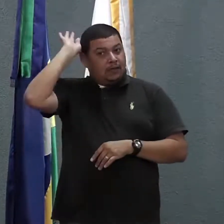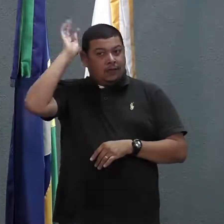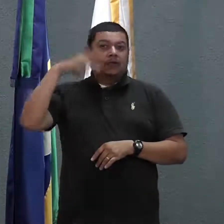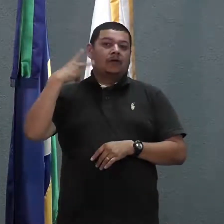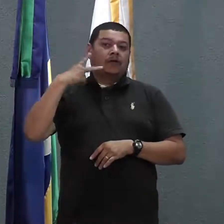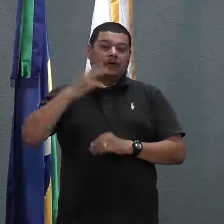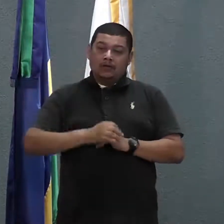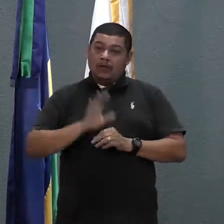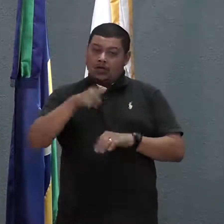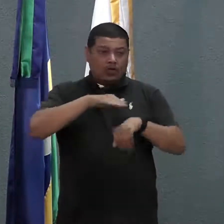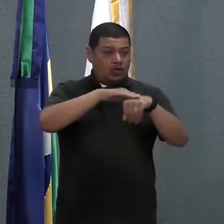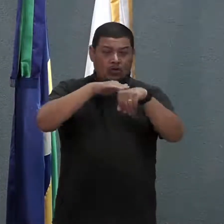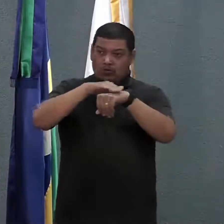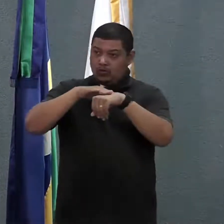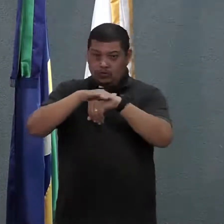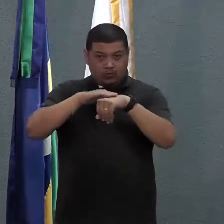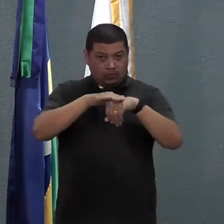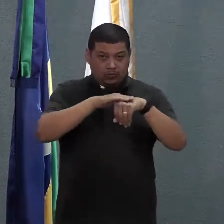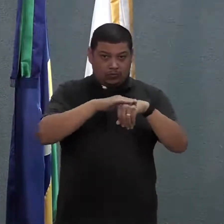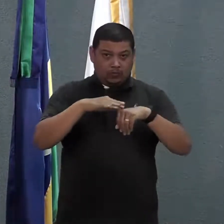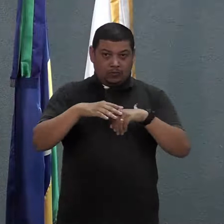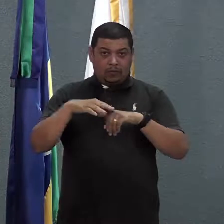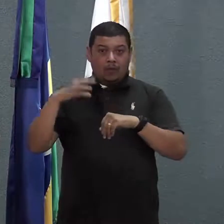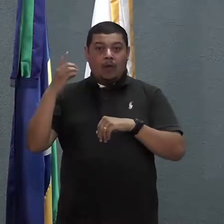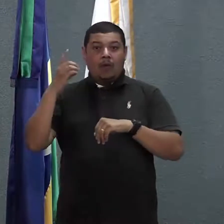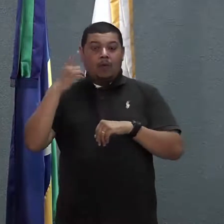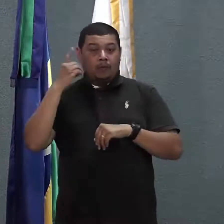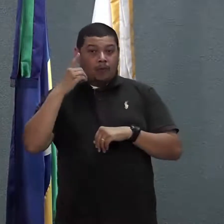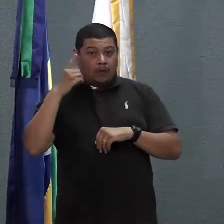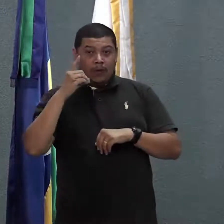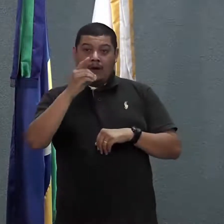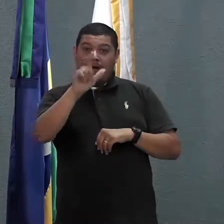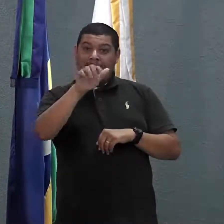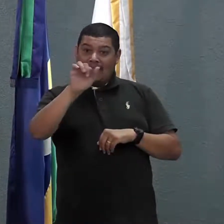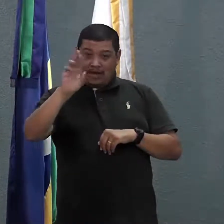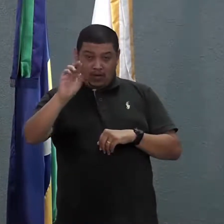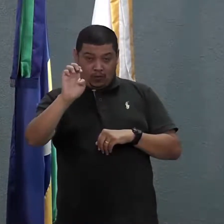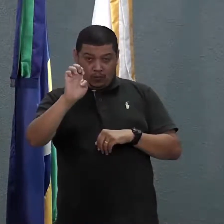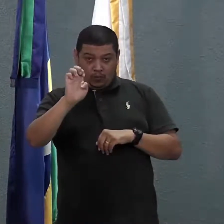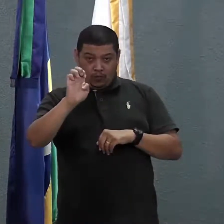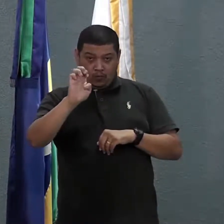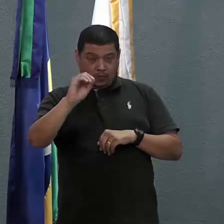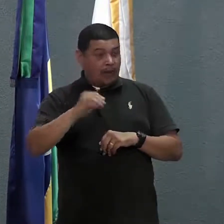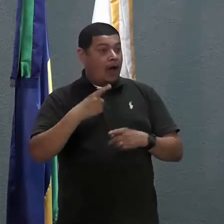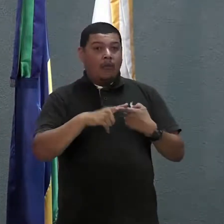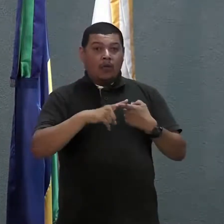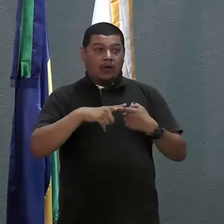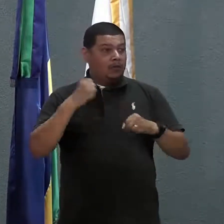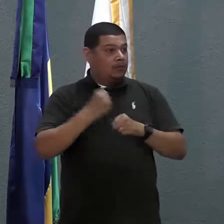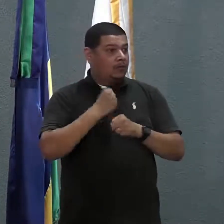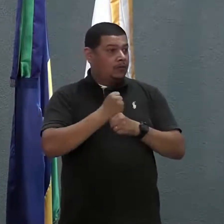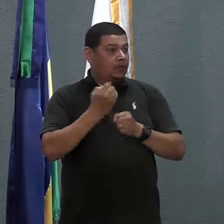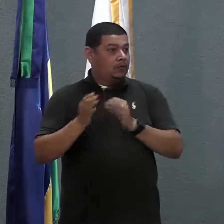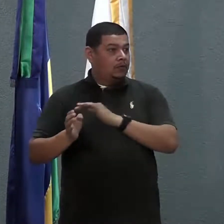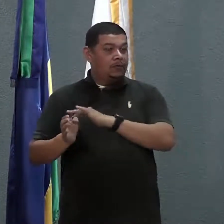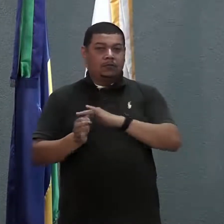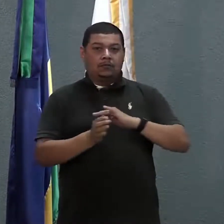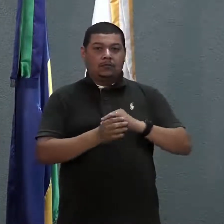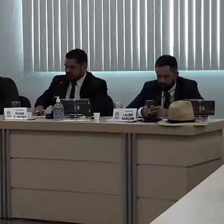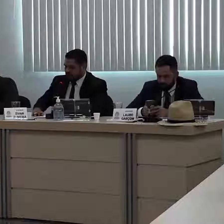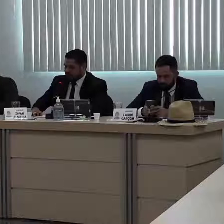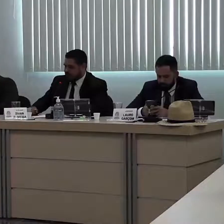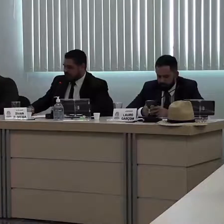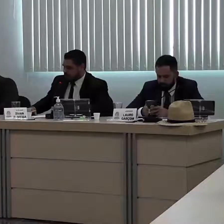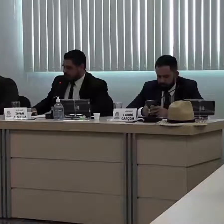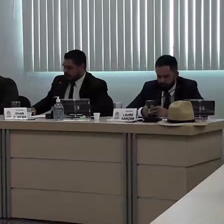que conversaram com o deputado Léo Moraes, para ver se a gente consegue colocar mais dinheiro, porque a obra lá realmente é muito grande. Pois não, vereador? Vereador, só me cede um